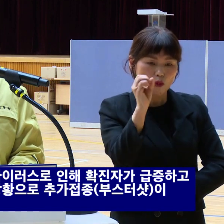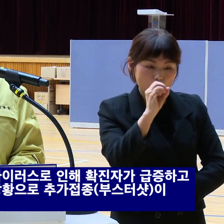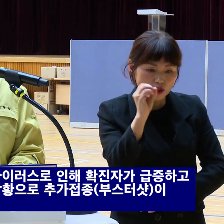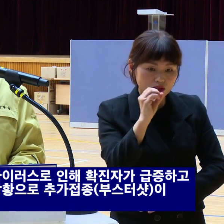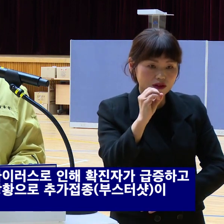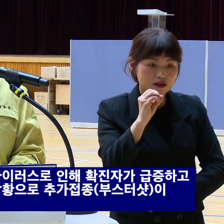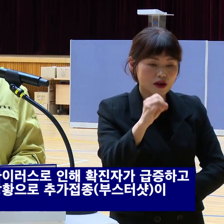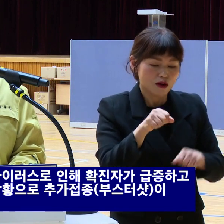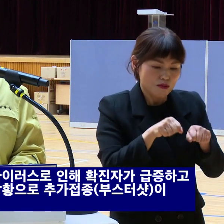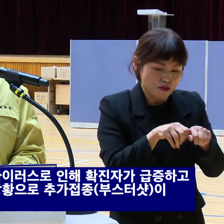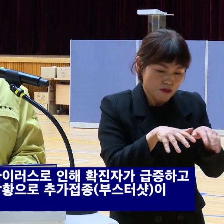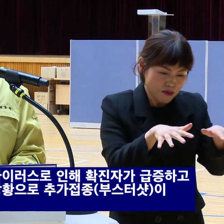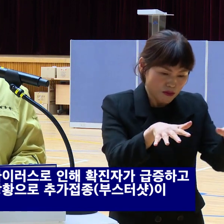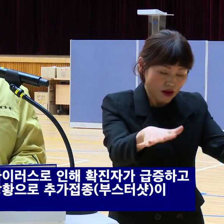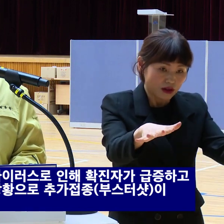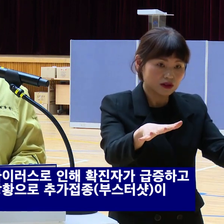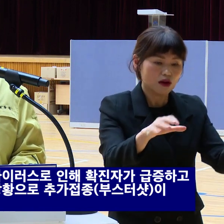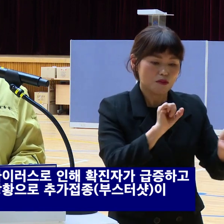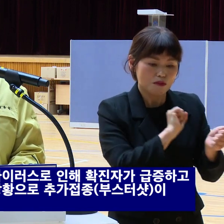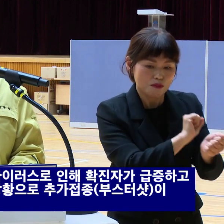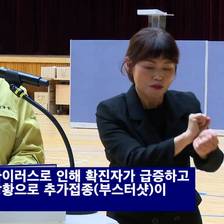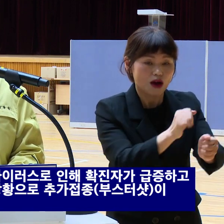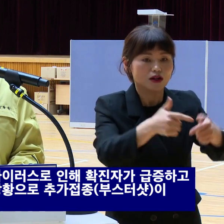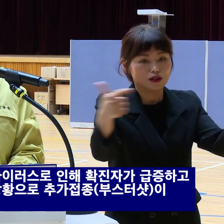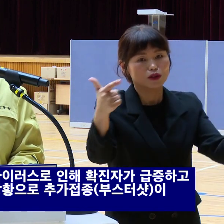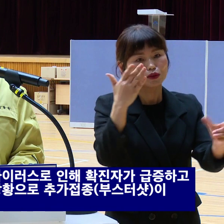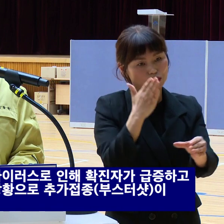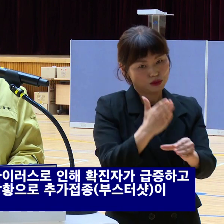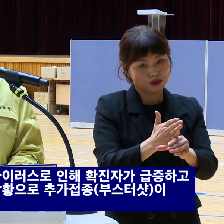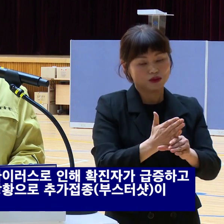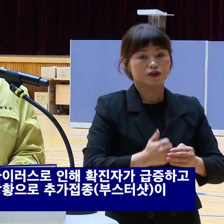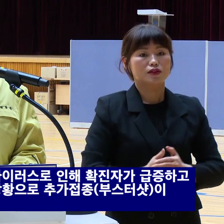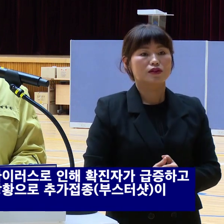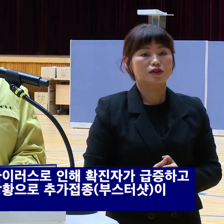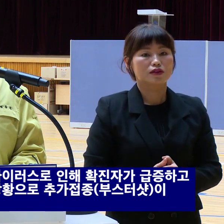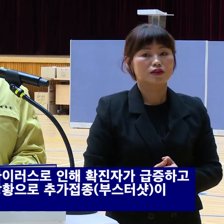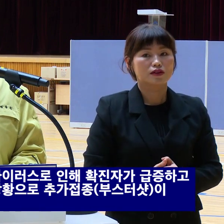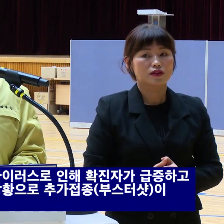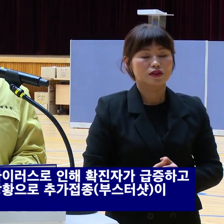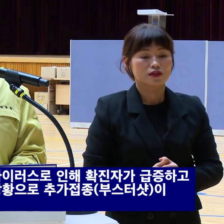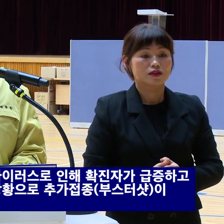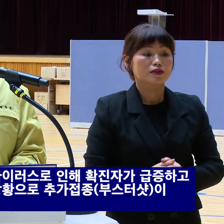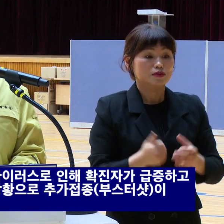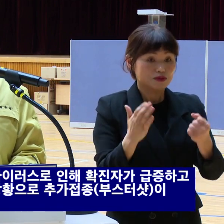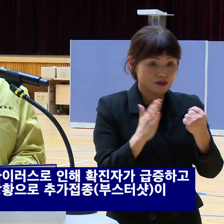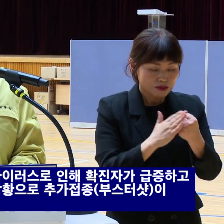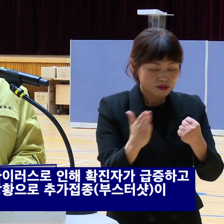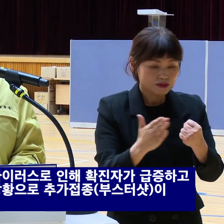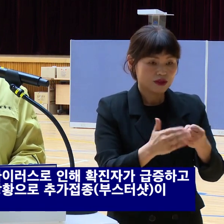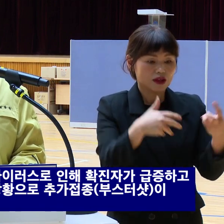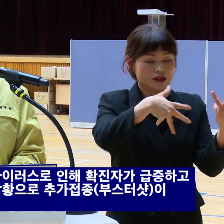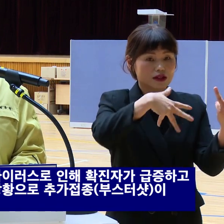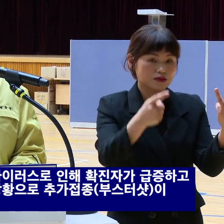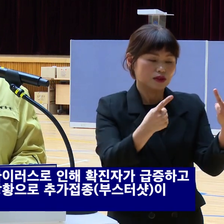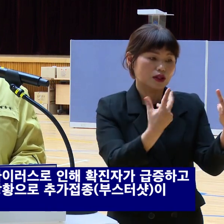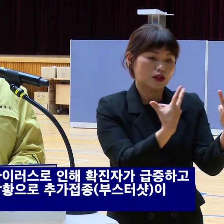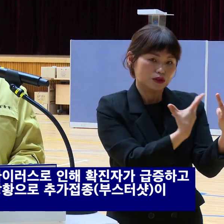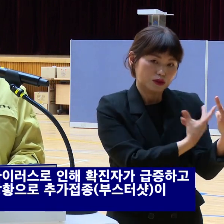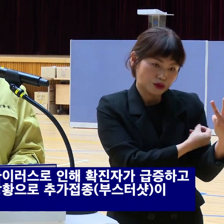급증하고 중증으로의 발병과 사망자가 늘어나는 상황으로 추가 접종 부스터샷이